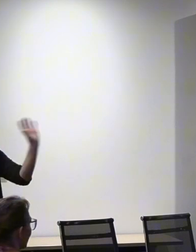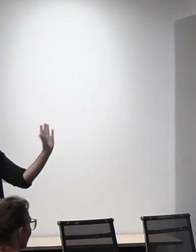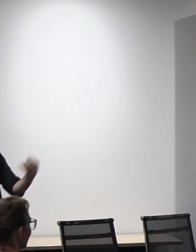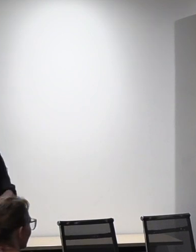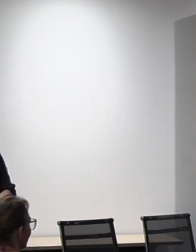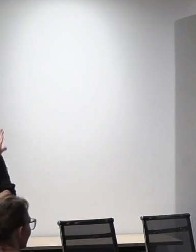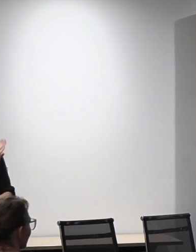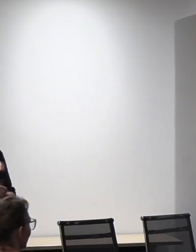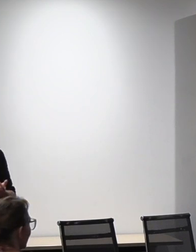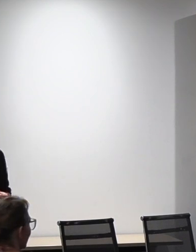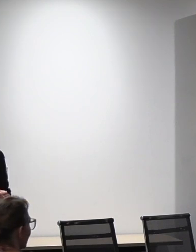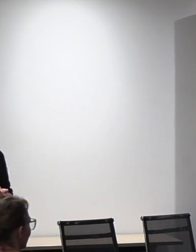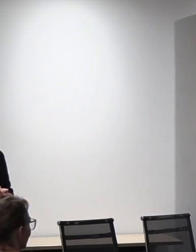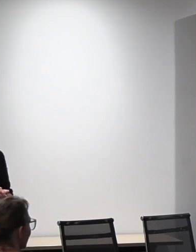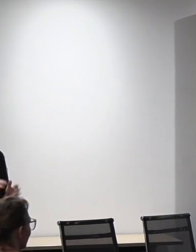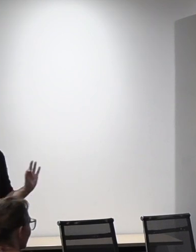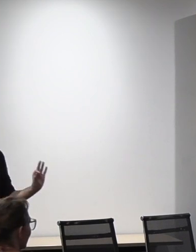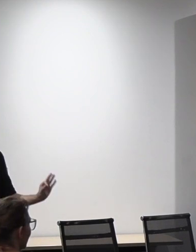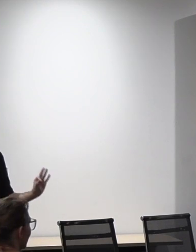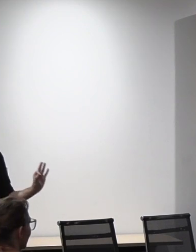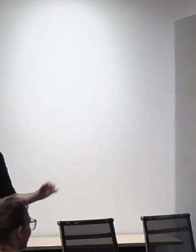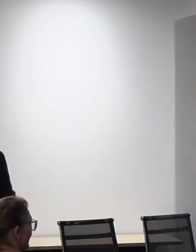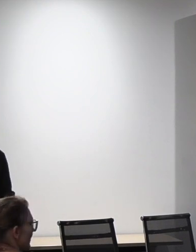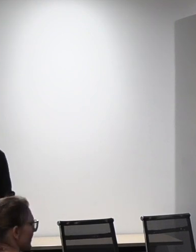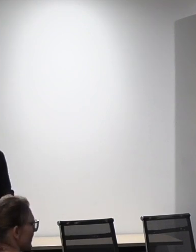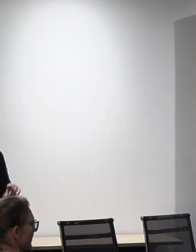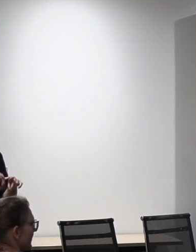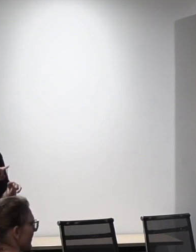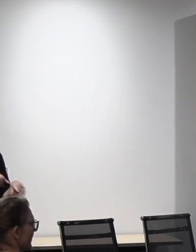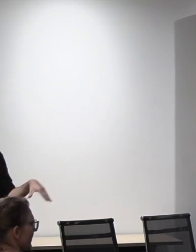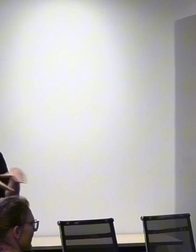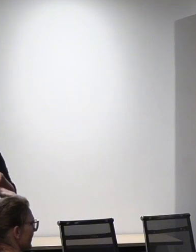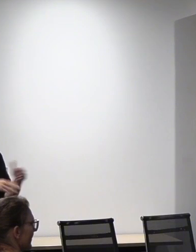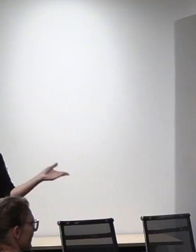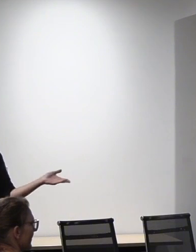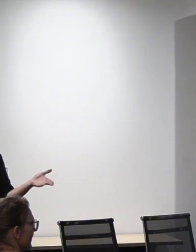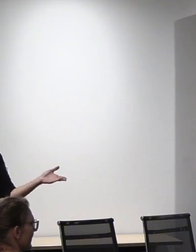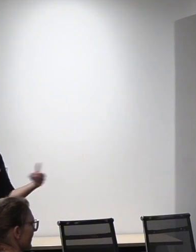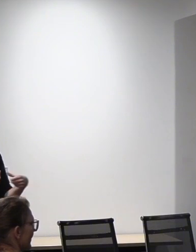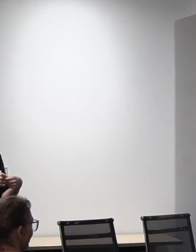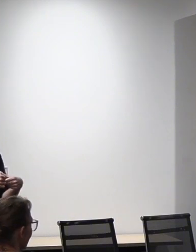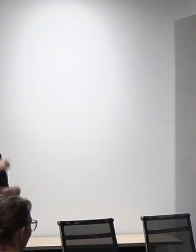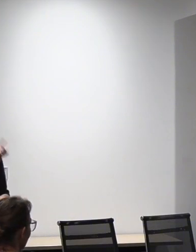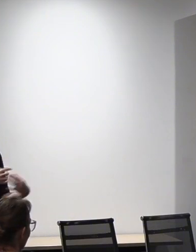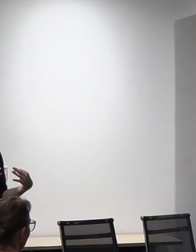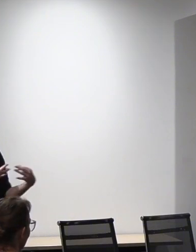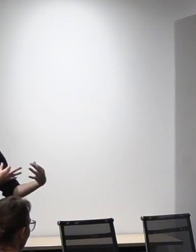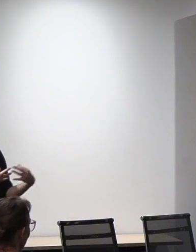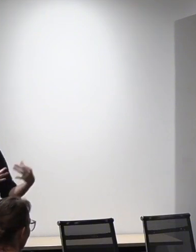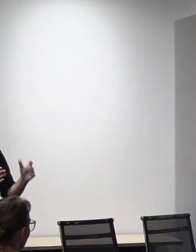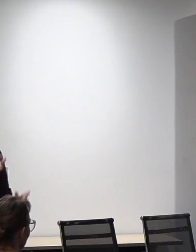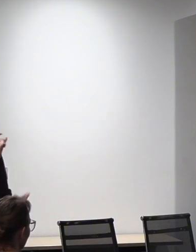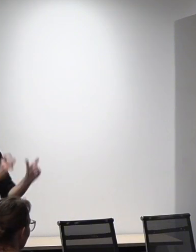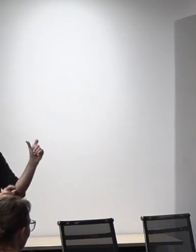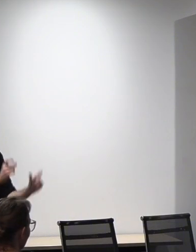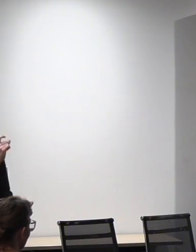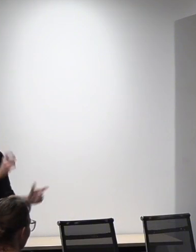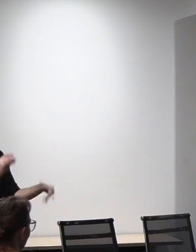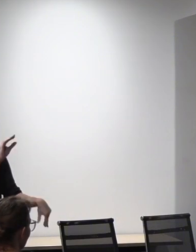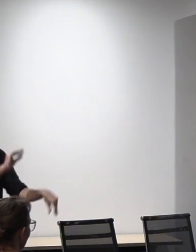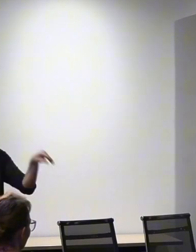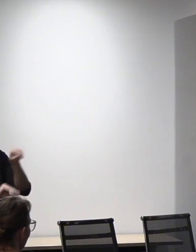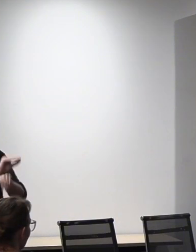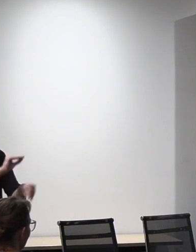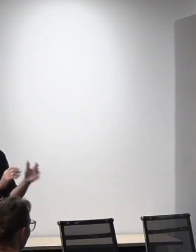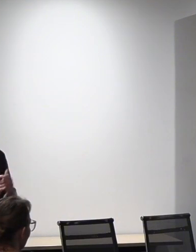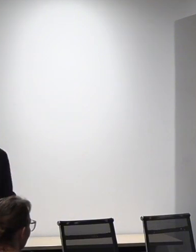déjà, mais je crois que la première chose à faire dans un hôpital, c'est de sensibiliser les soignants au fait que la